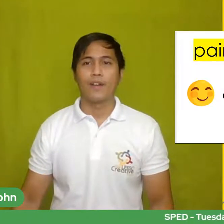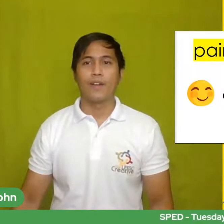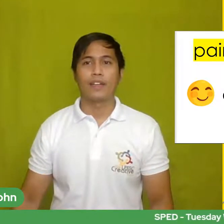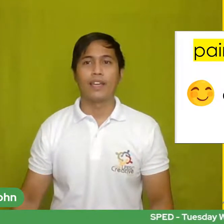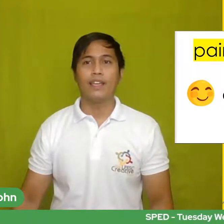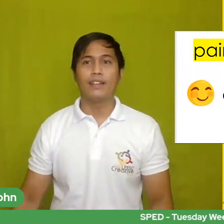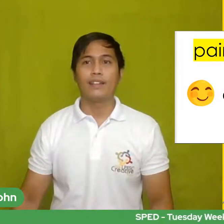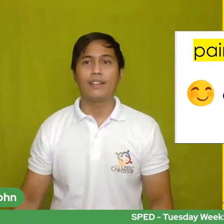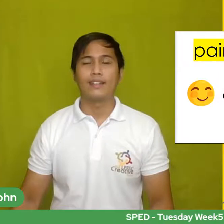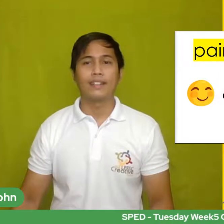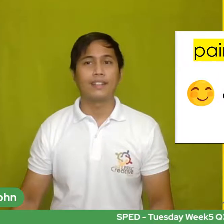Okay.